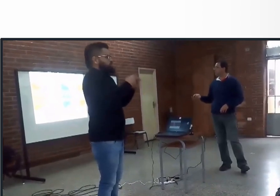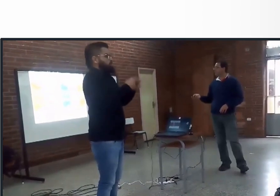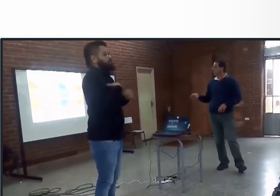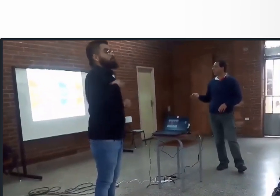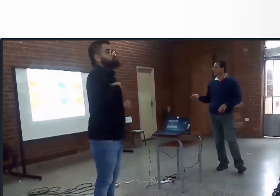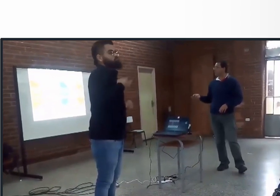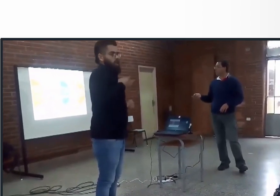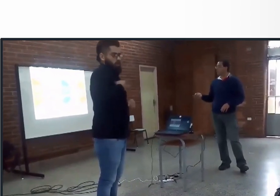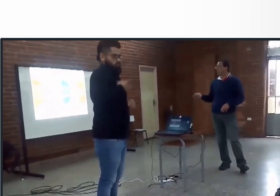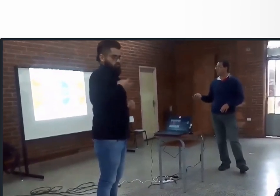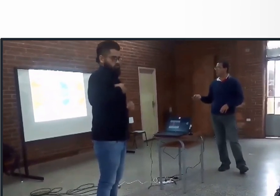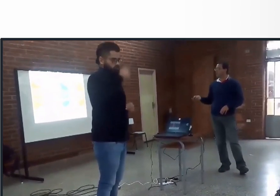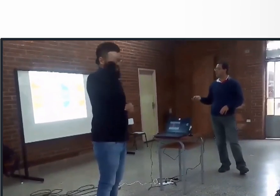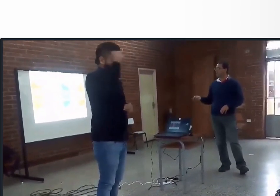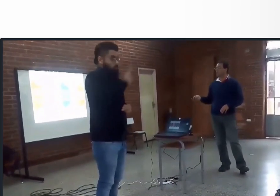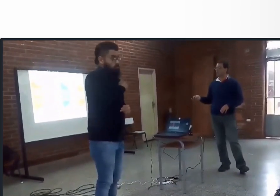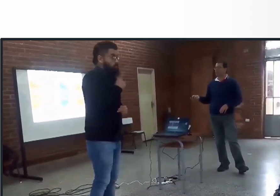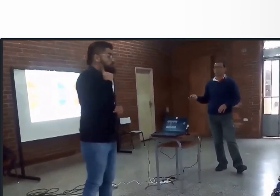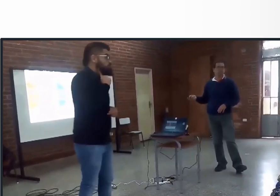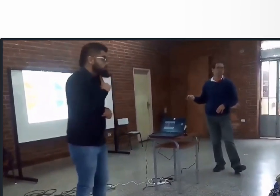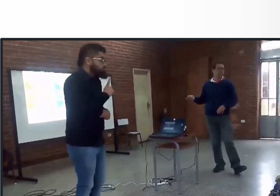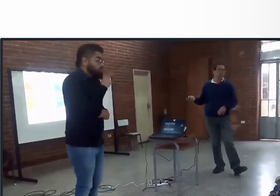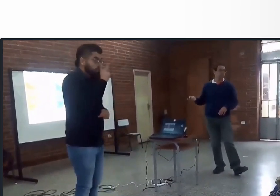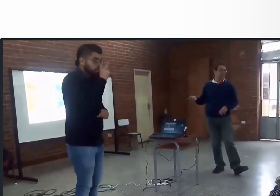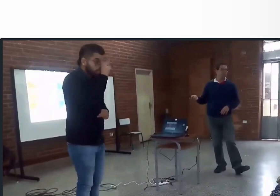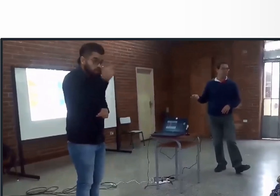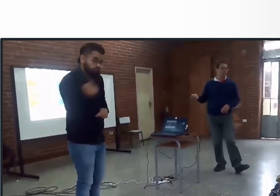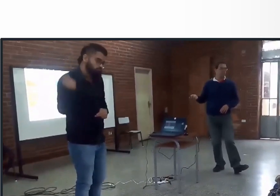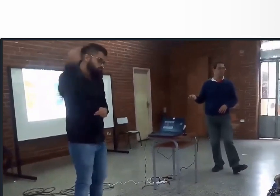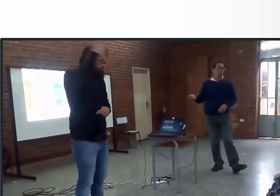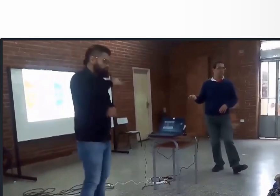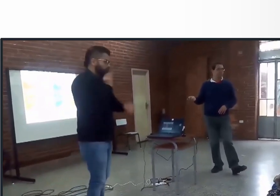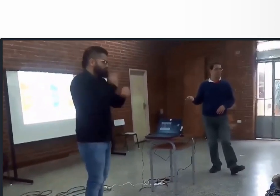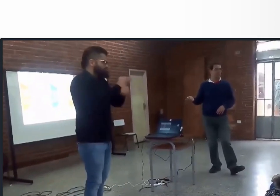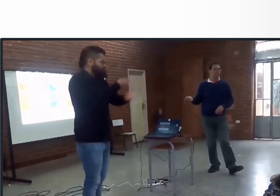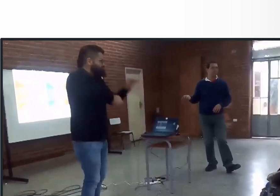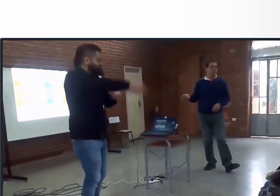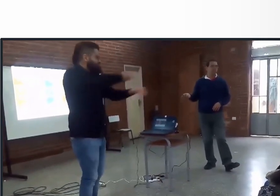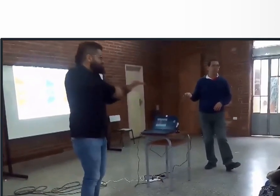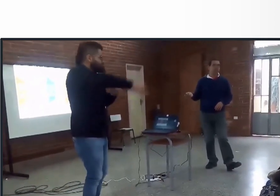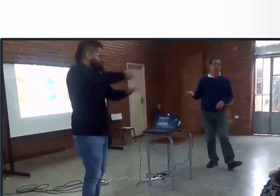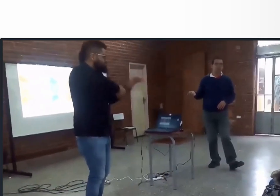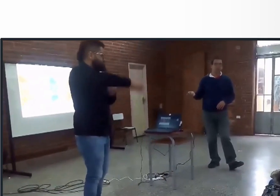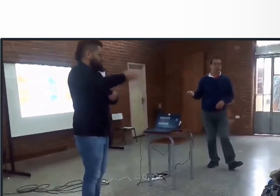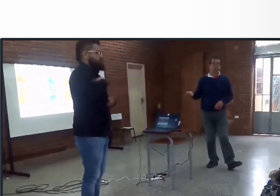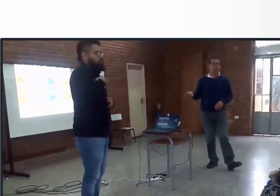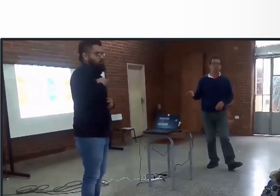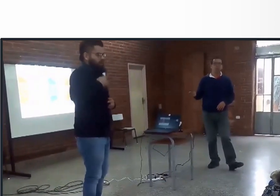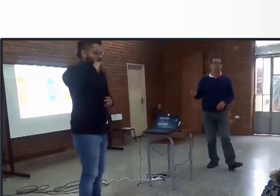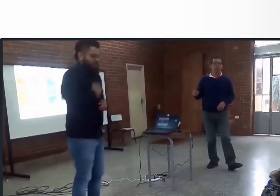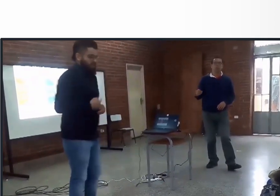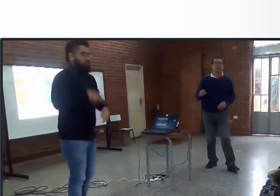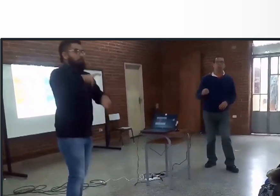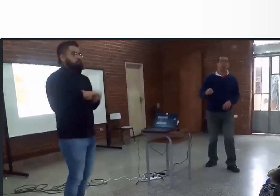para comunicarte con ellos. Y ellos se hacen entender súper bien. Háblame un poquito de la Escuela